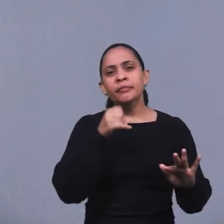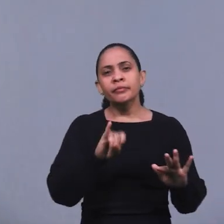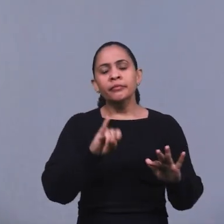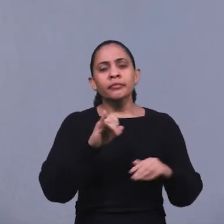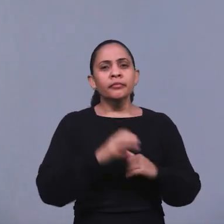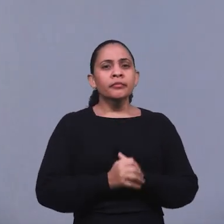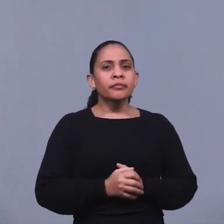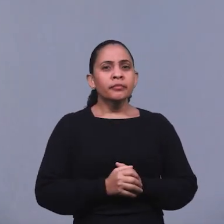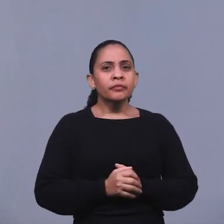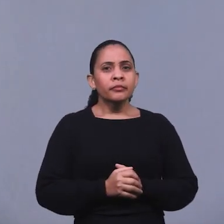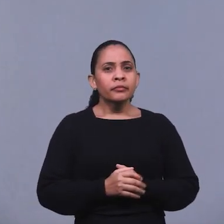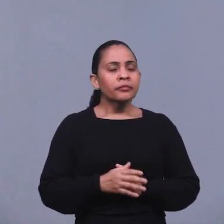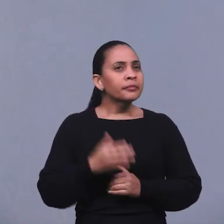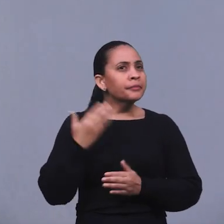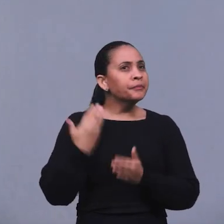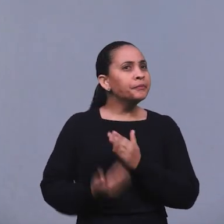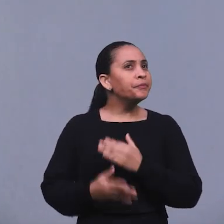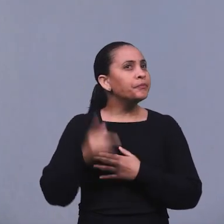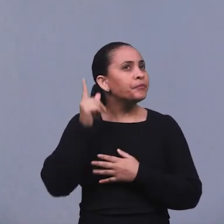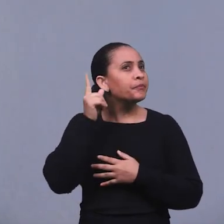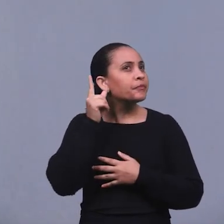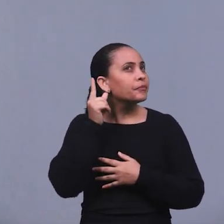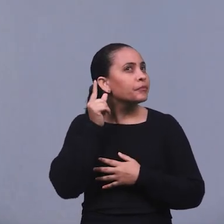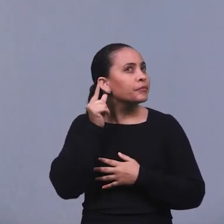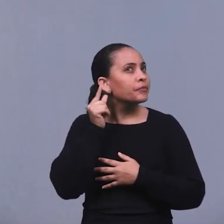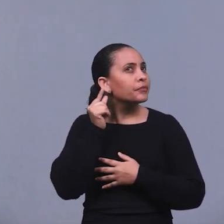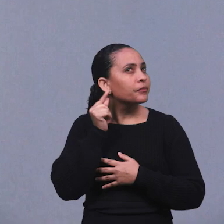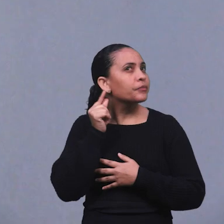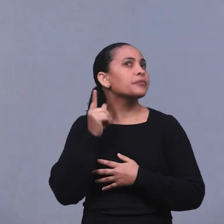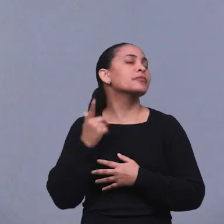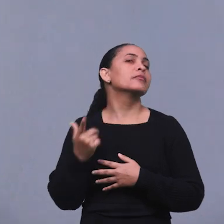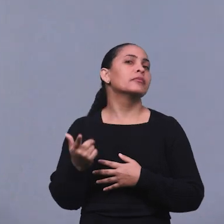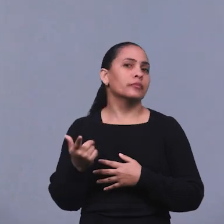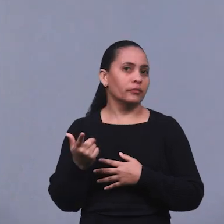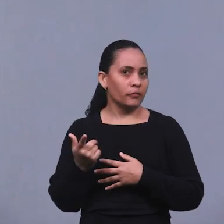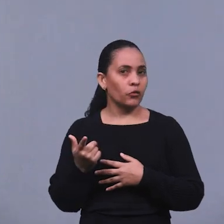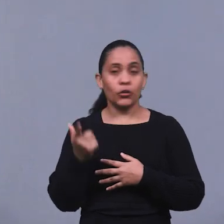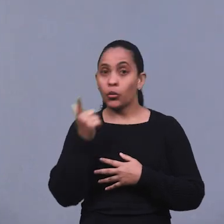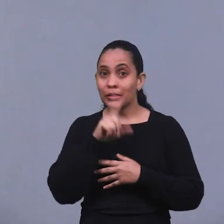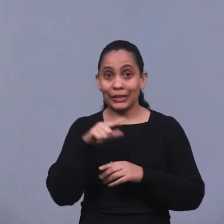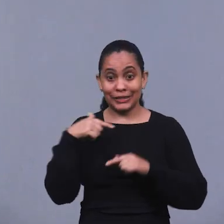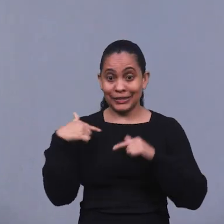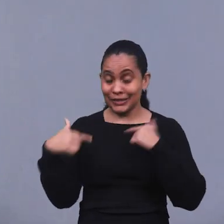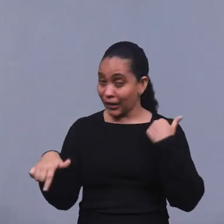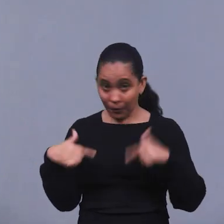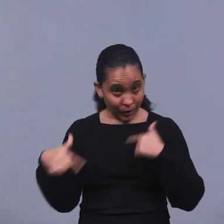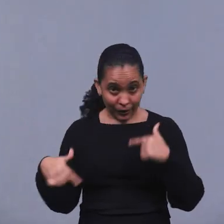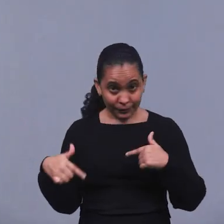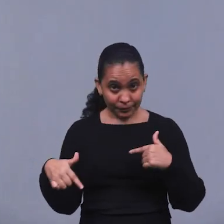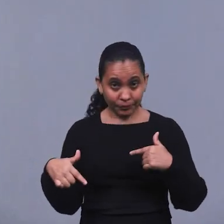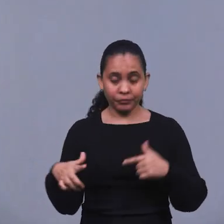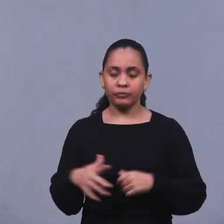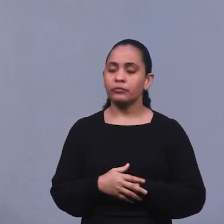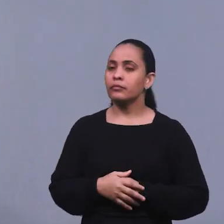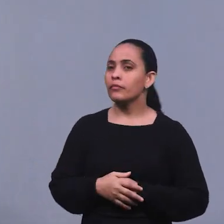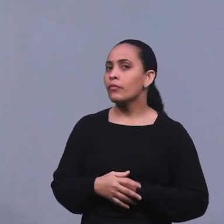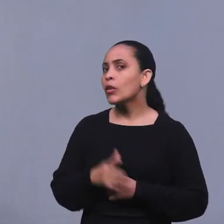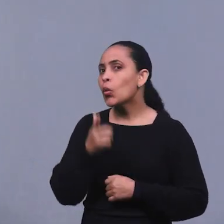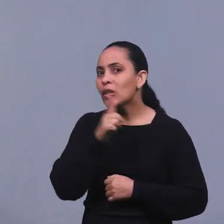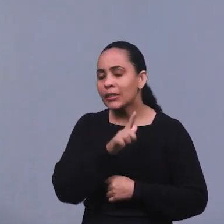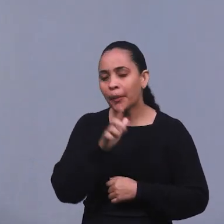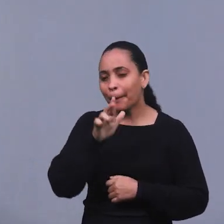se essa perda auditiva causar a incapacidade para o trabalho, então assim, lembrando que é incapacidade